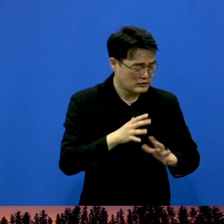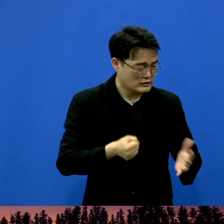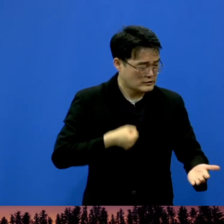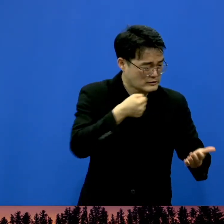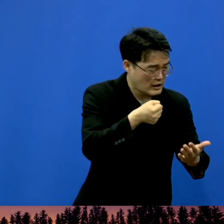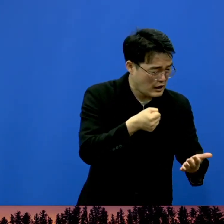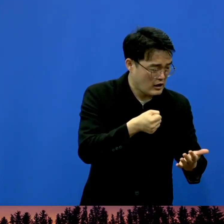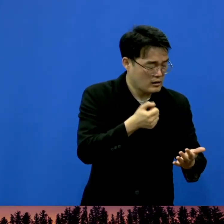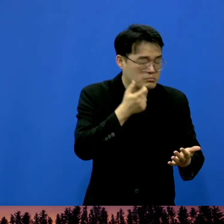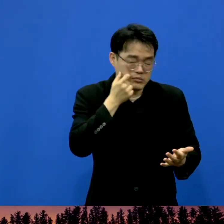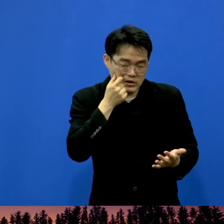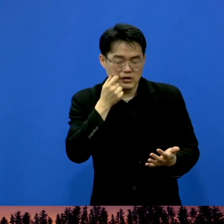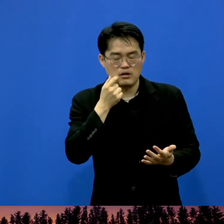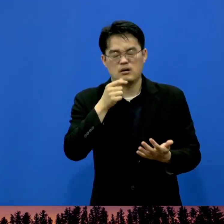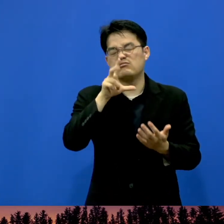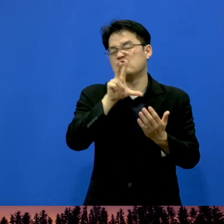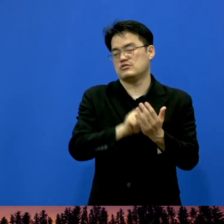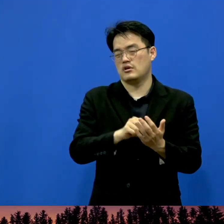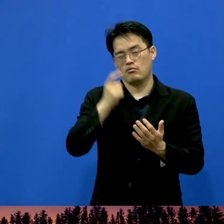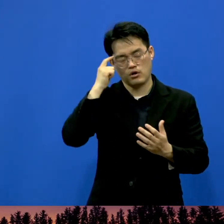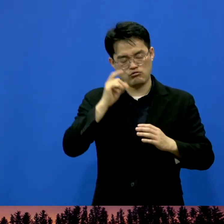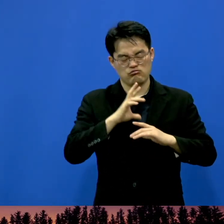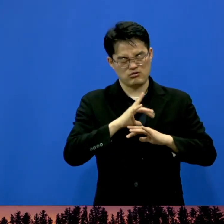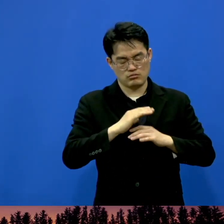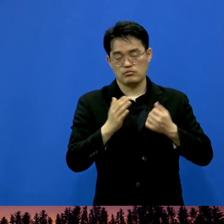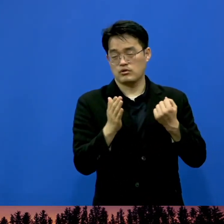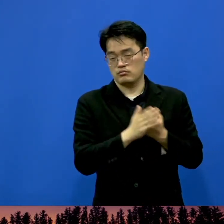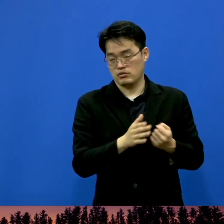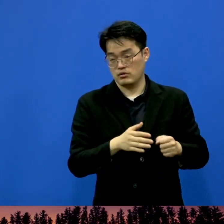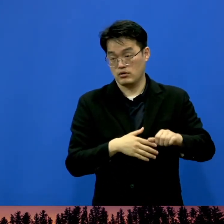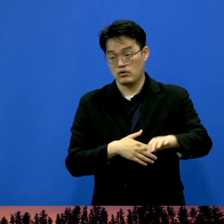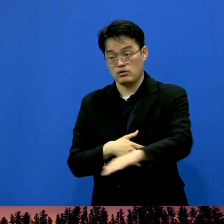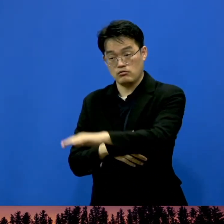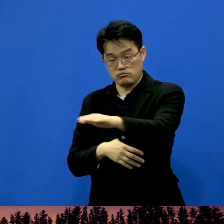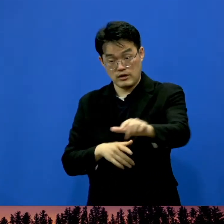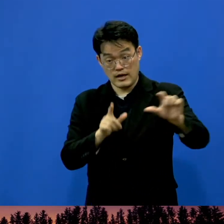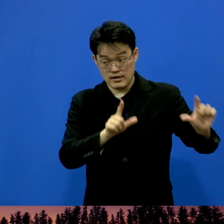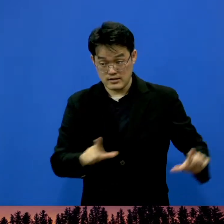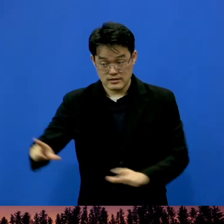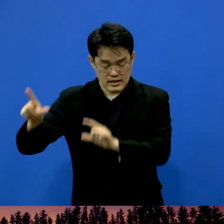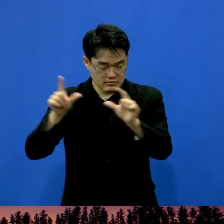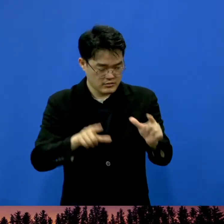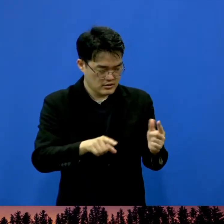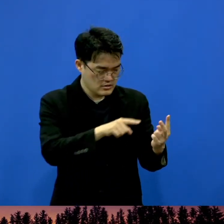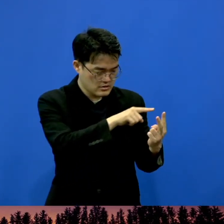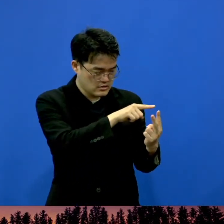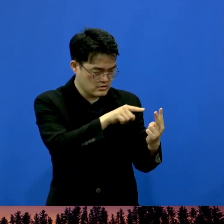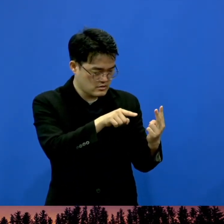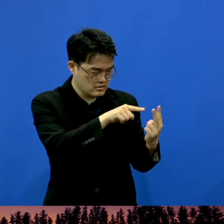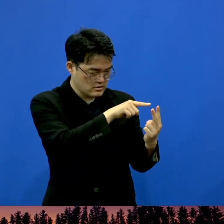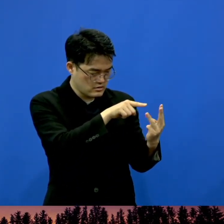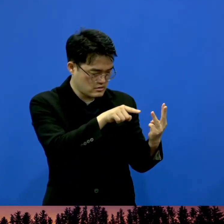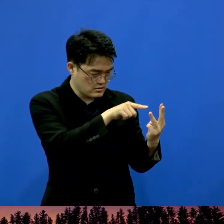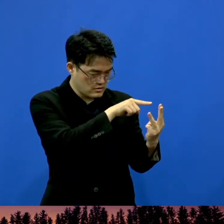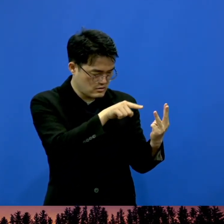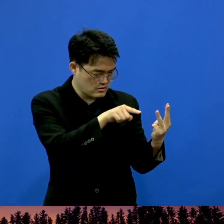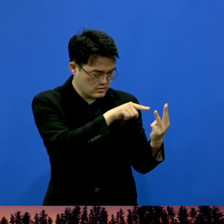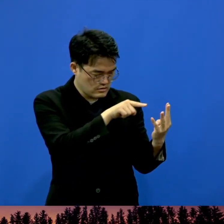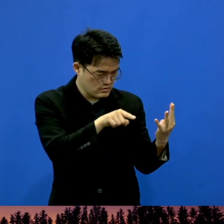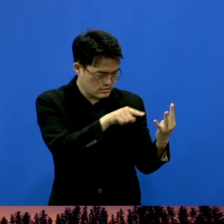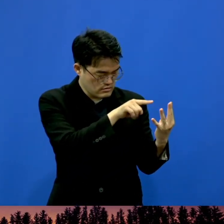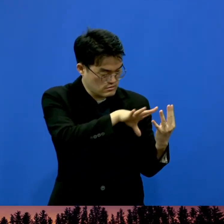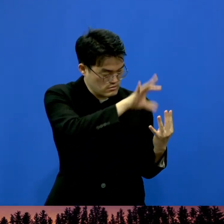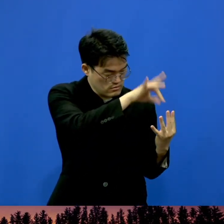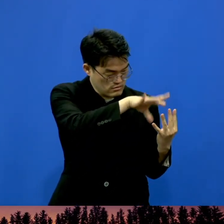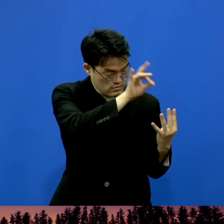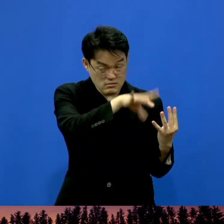우리의 삶은 디시전, 이 결정을 하고 초이스, 선택을 해야 되는 거거든요.